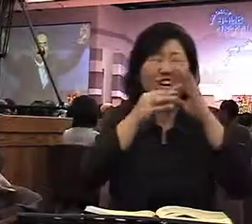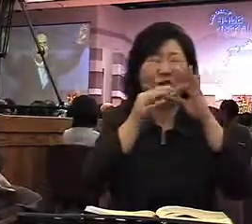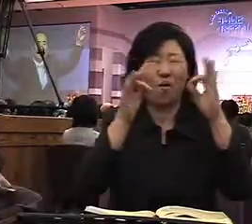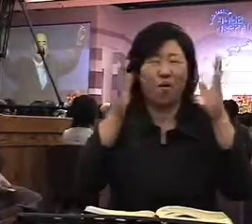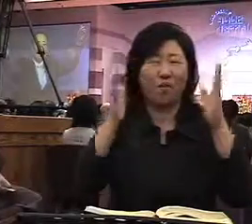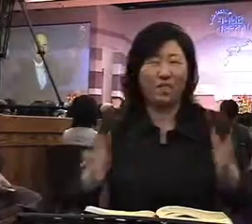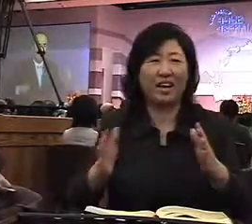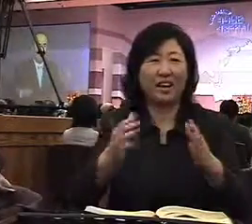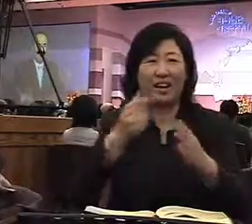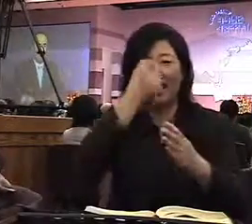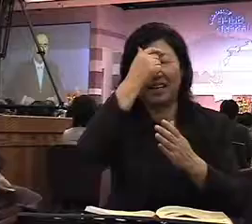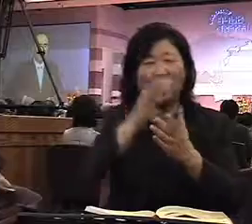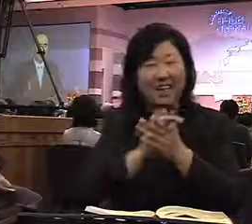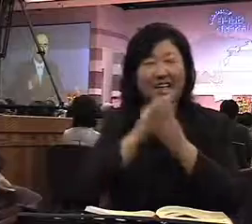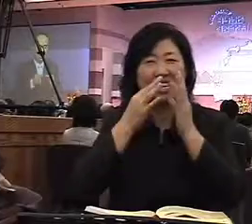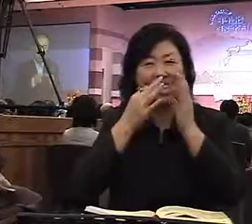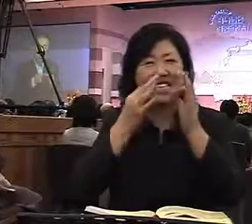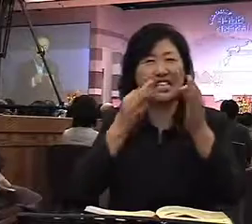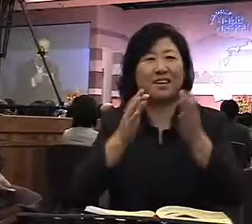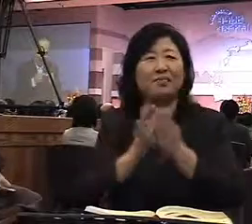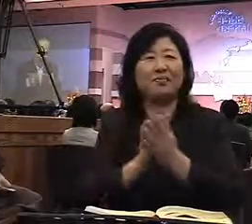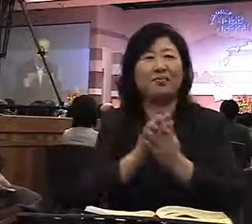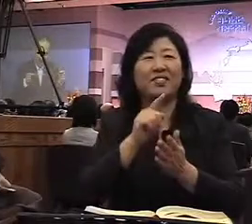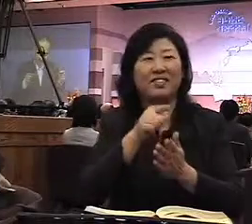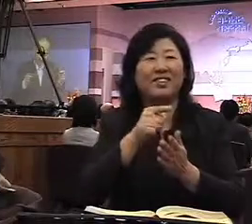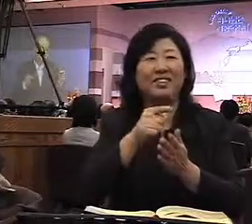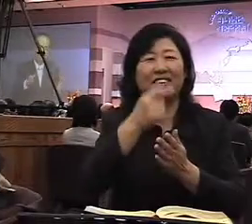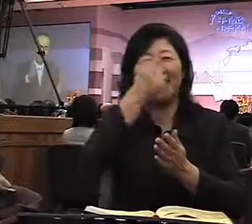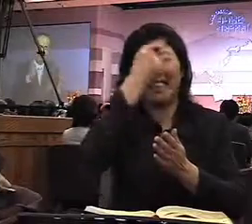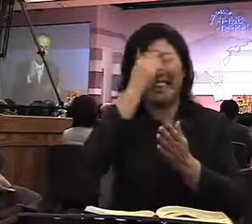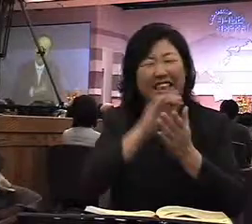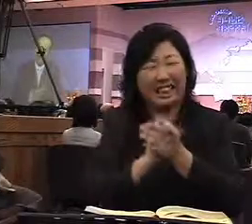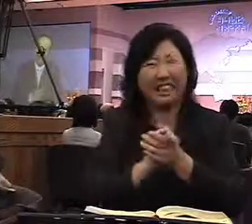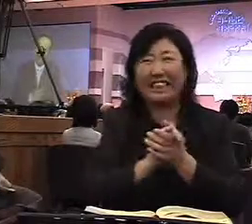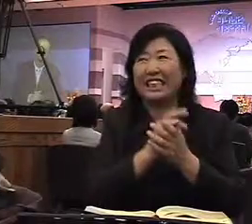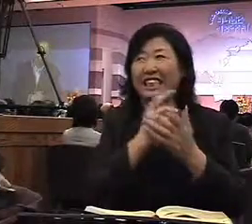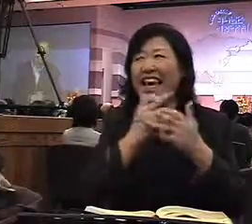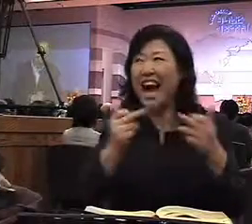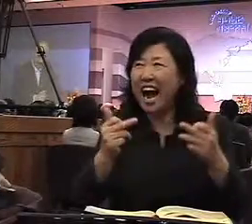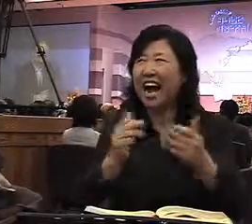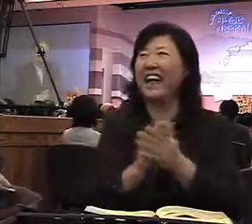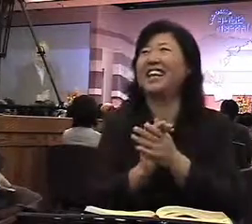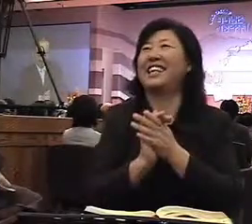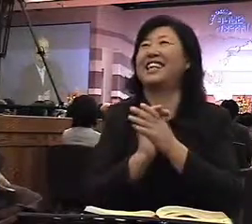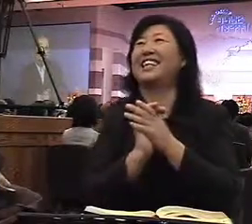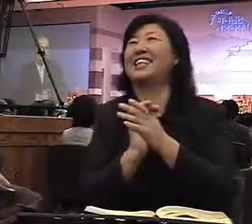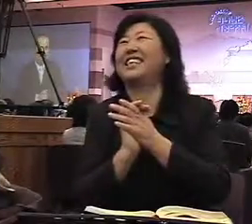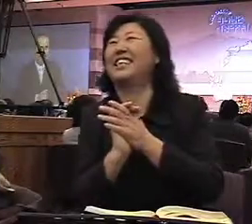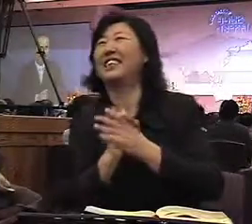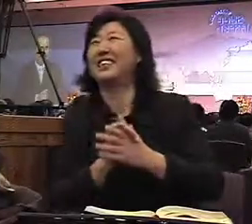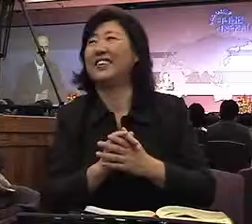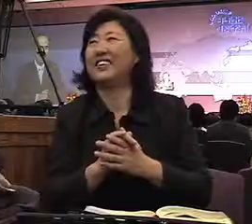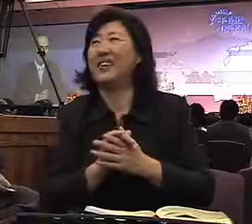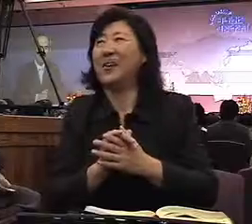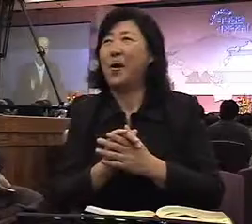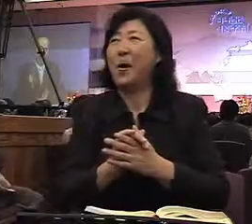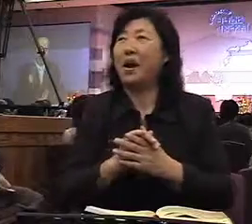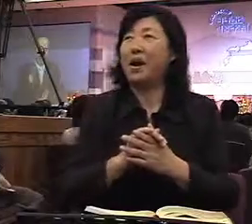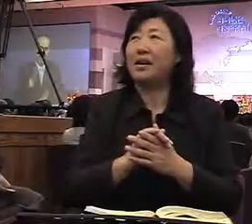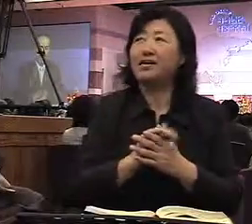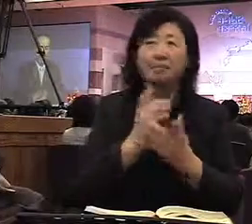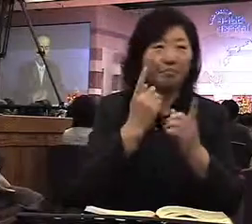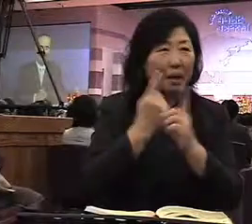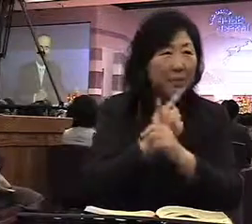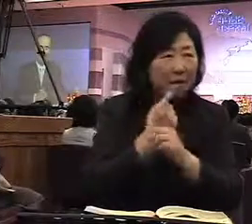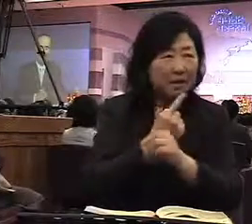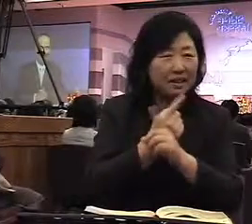다음부터 그분들이 나를 야구를 믿으라고 어떤 분이 네 기도가 너무 육기나 식어버렸다니 그랬어요.